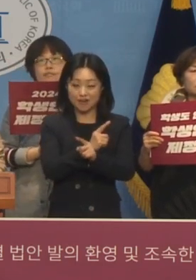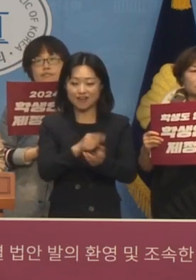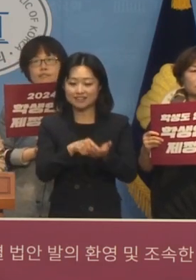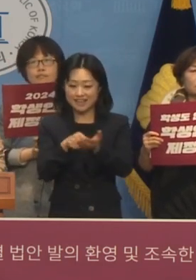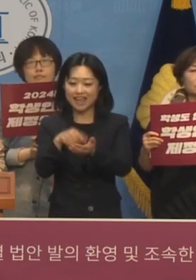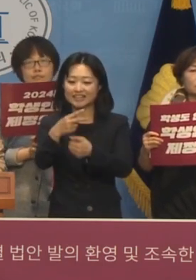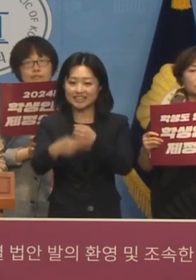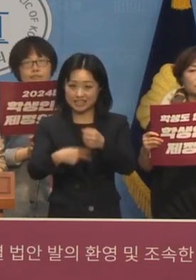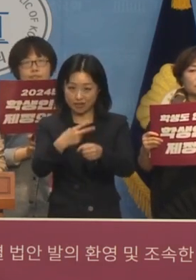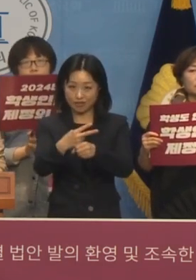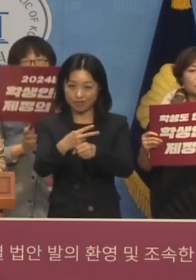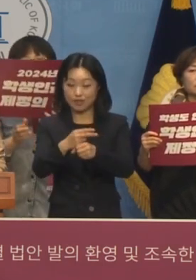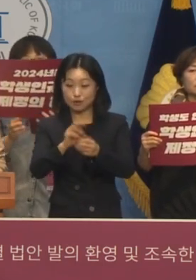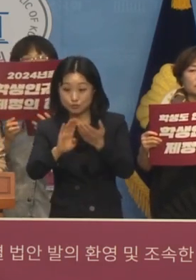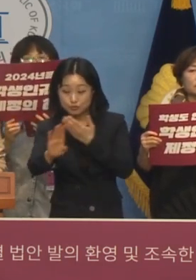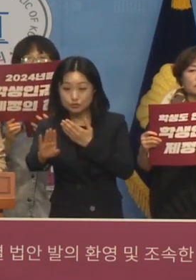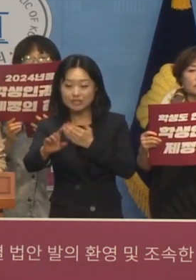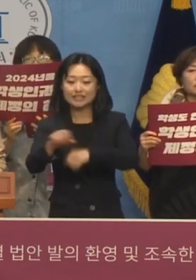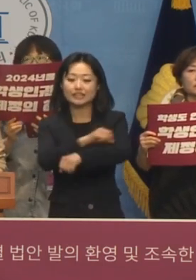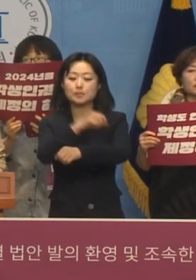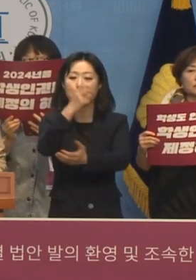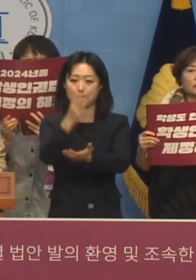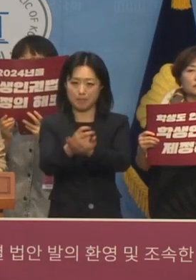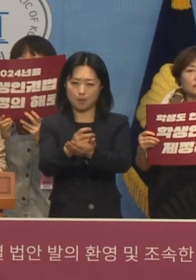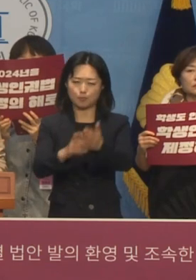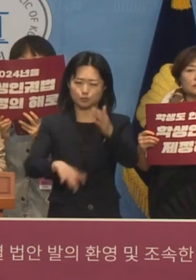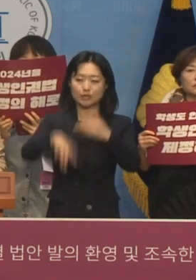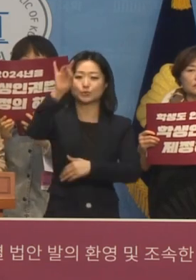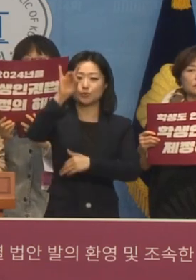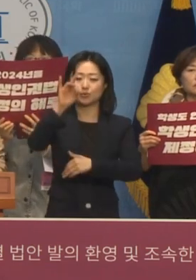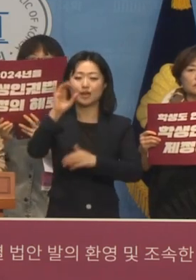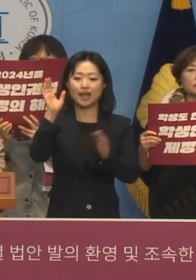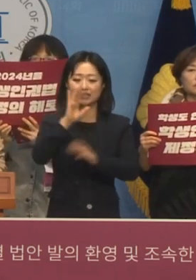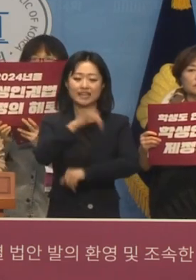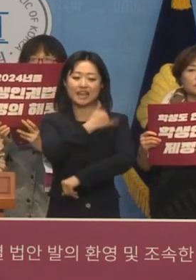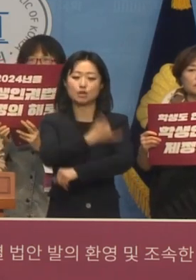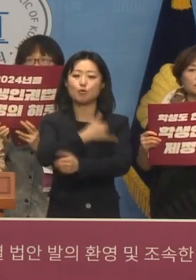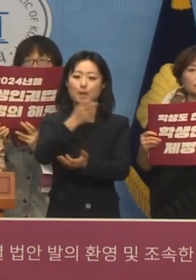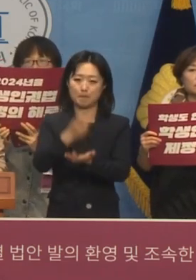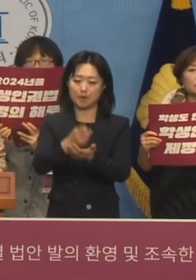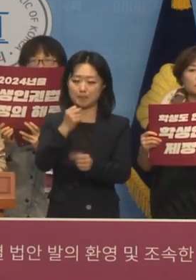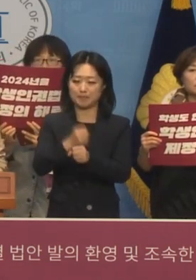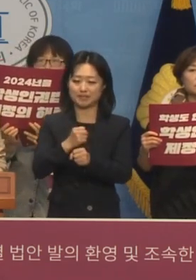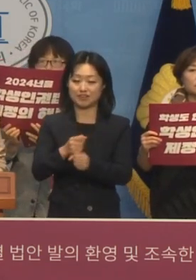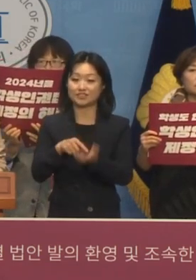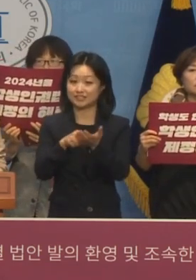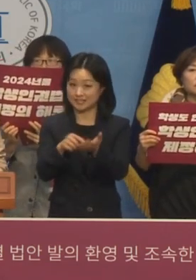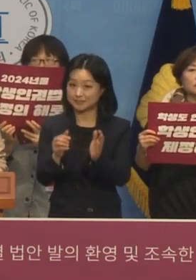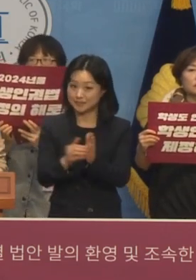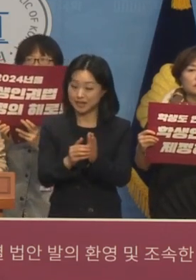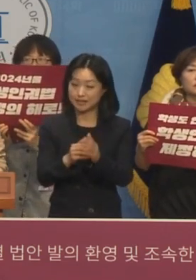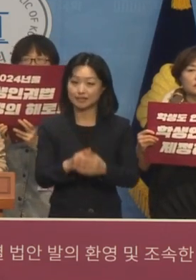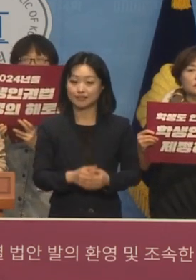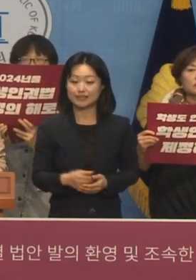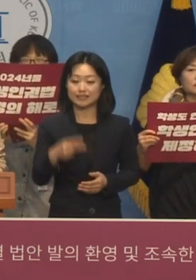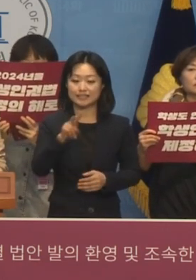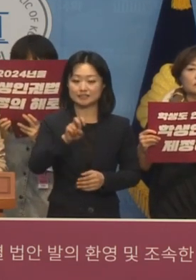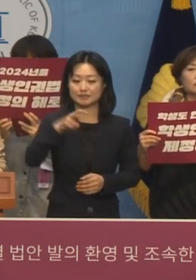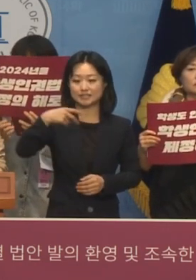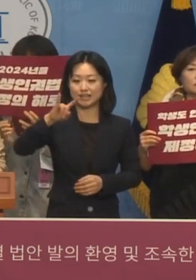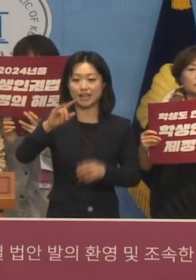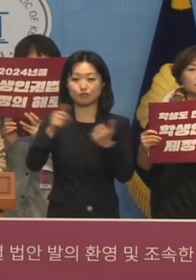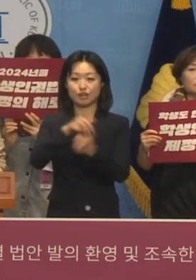특별법의 형태로는 최초의 학생인권법이 발의되었습니다. 그에 앞서 제22대